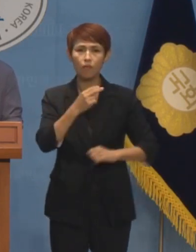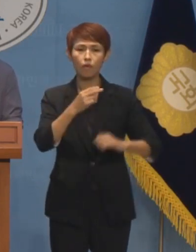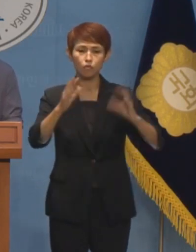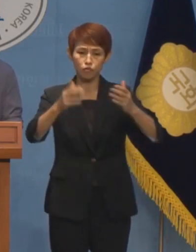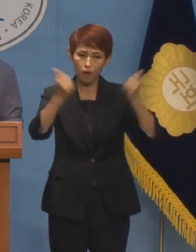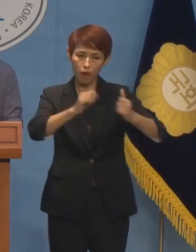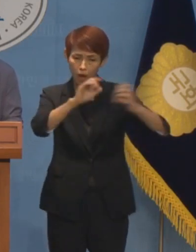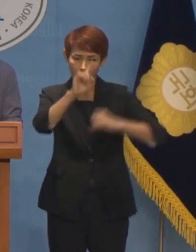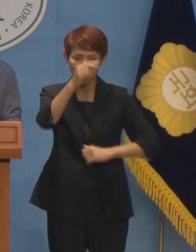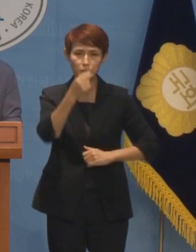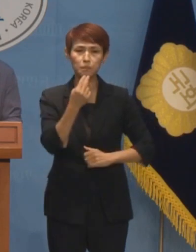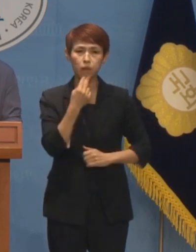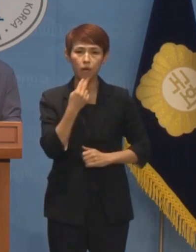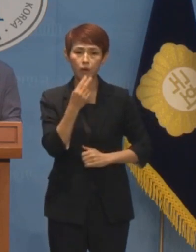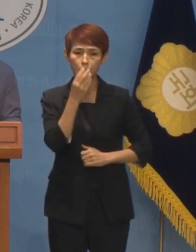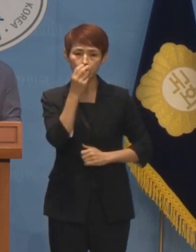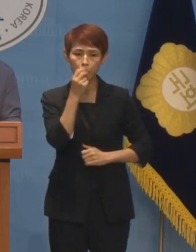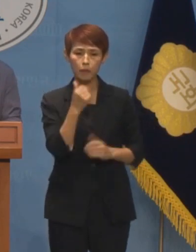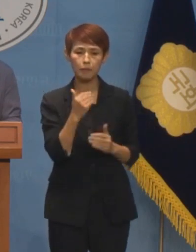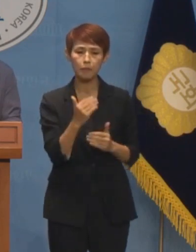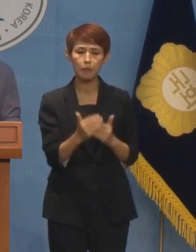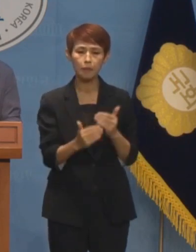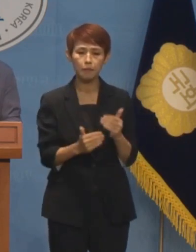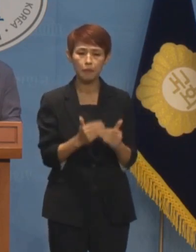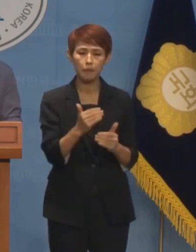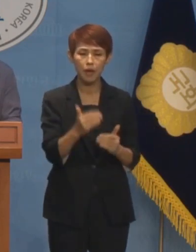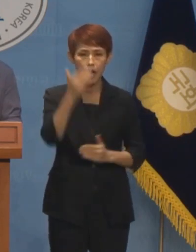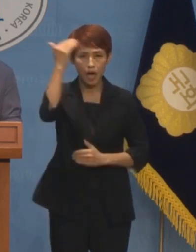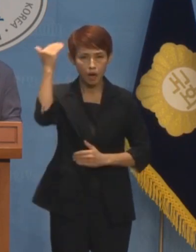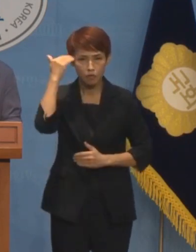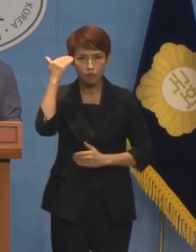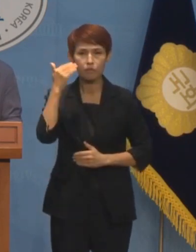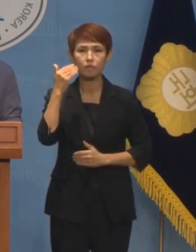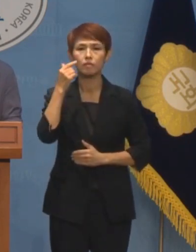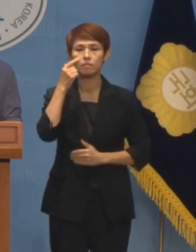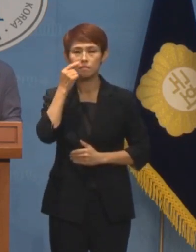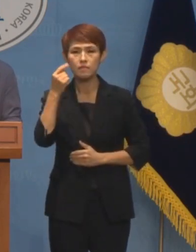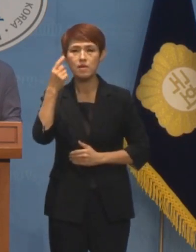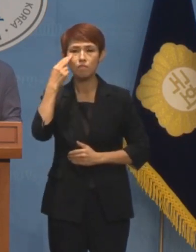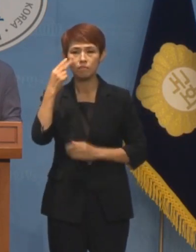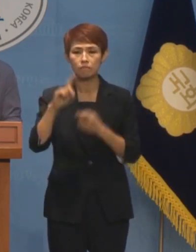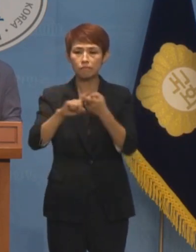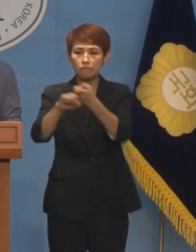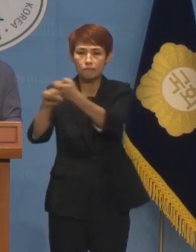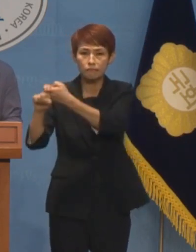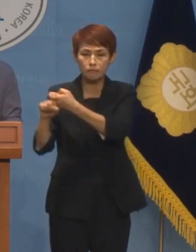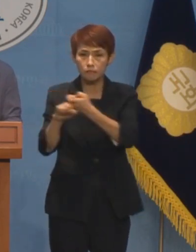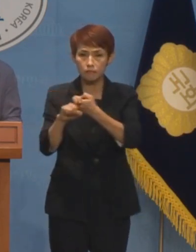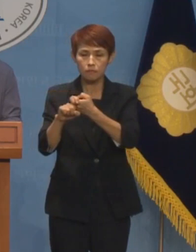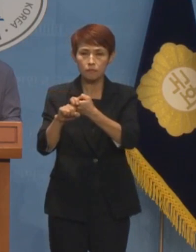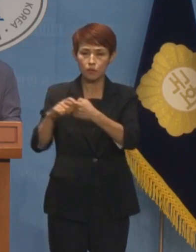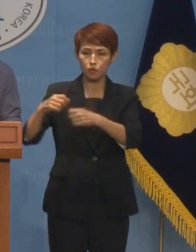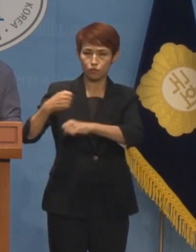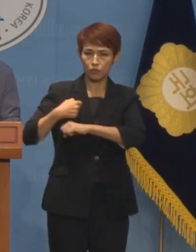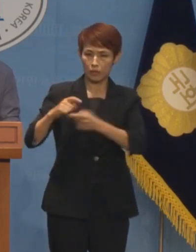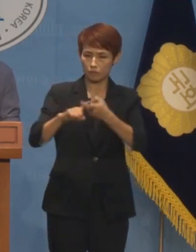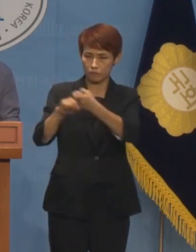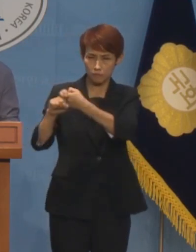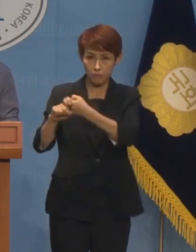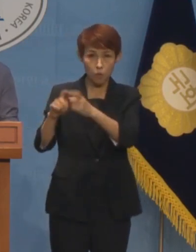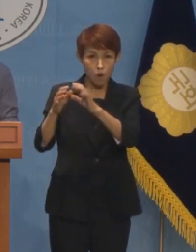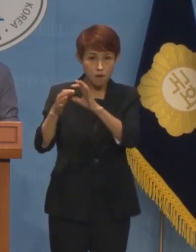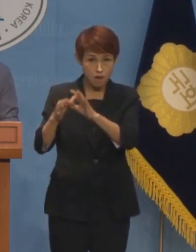않고 슬금슬금 진행되고 있는 한미일 삼각동맹, 한일 군사동맹에 대해서도